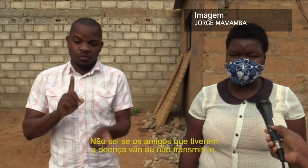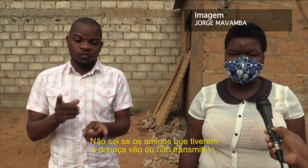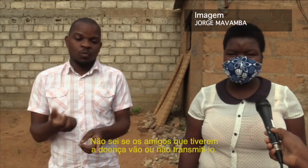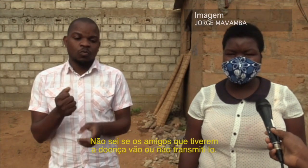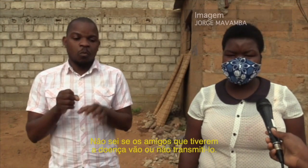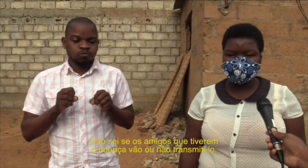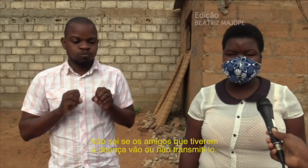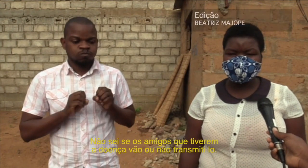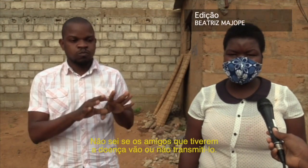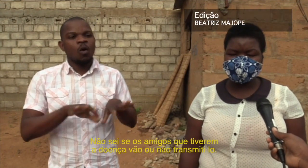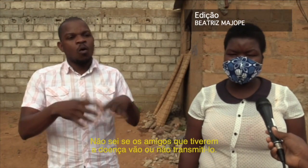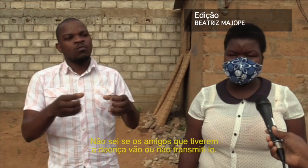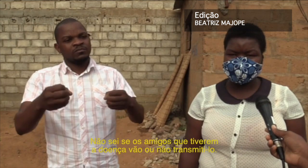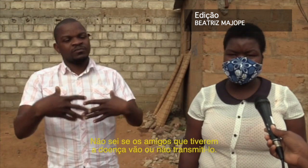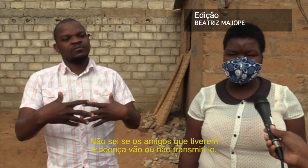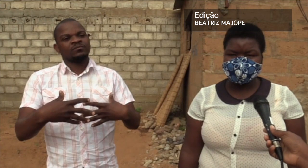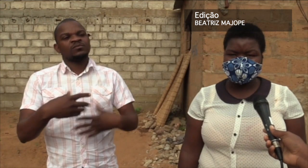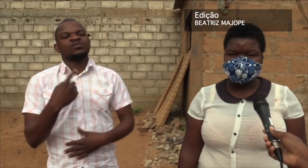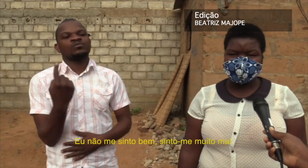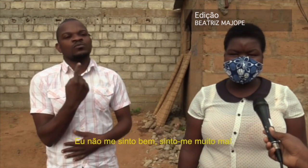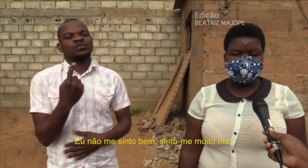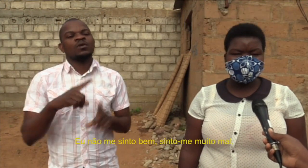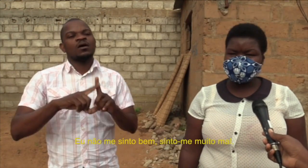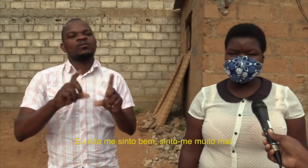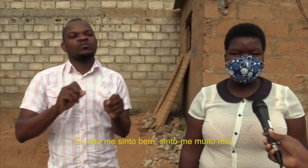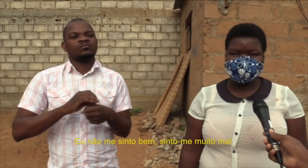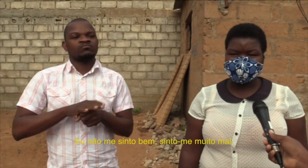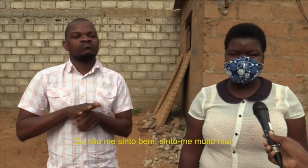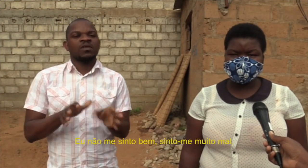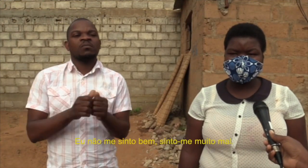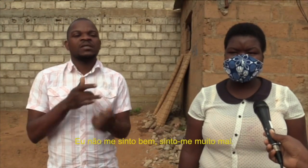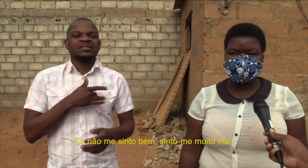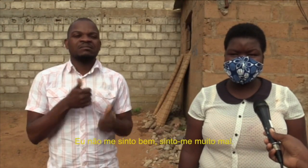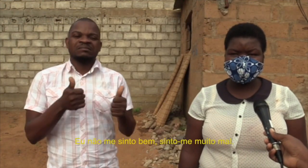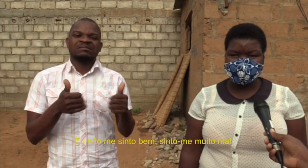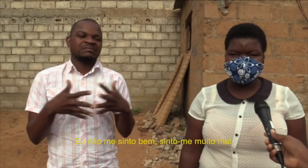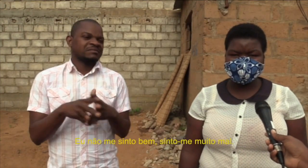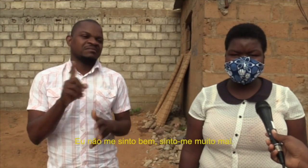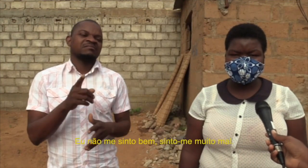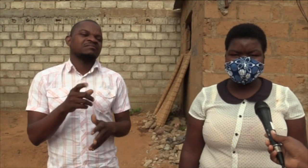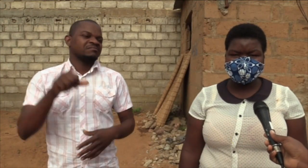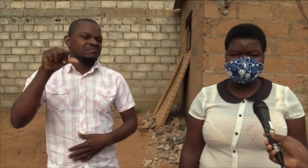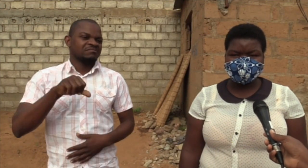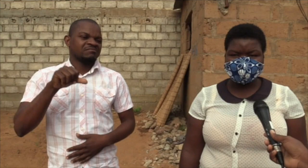doença, ou o próprio ele terá doença. Eu não me sinto bem. Me sinto muito mal.